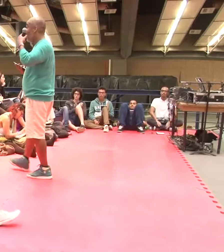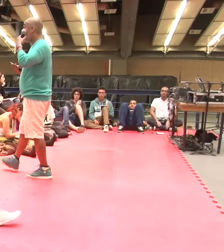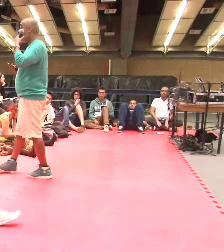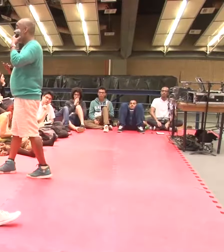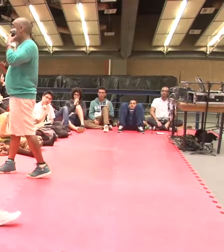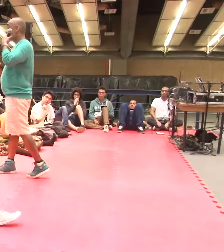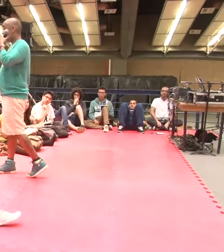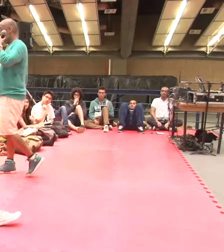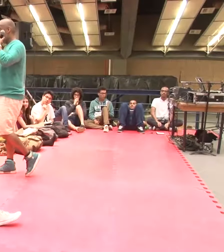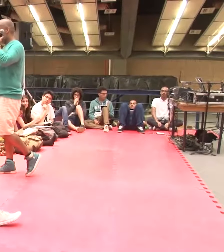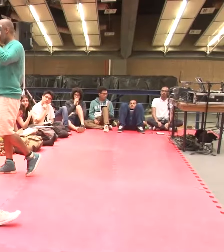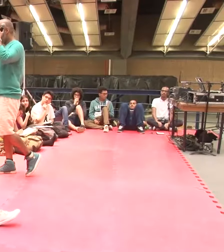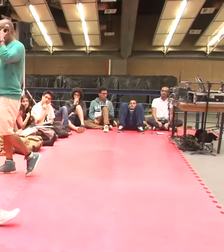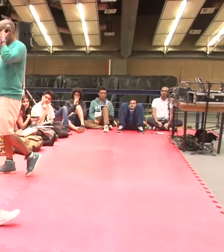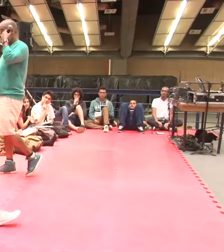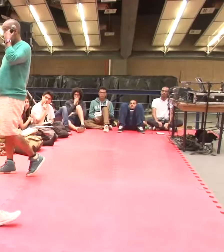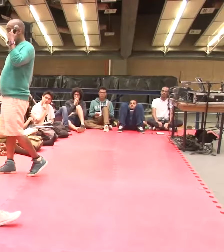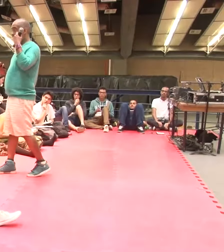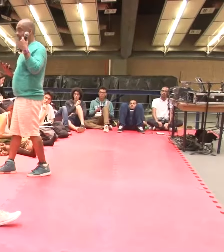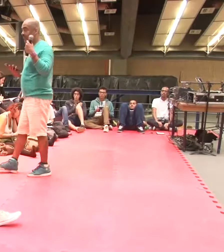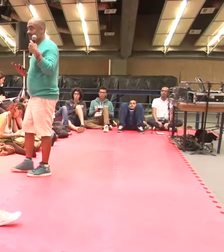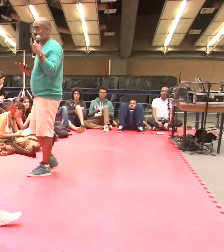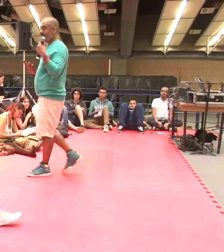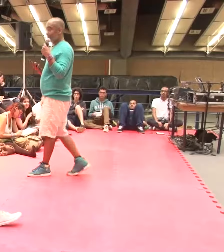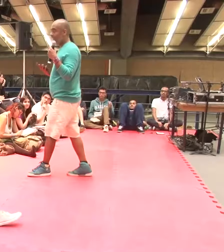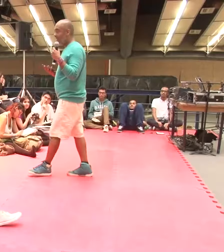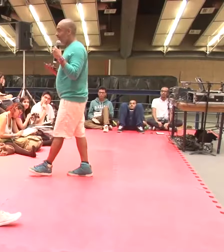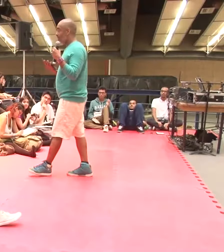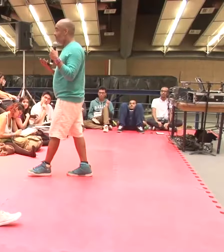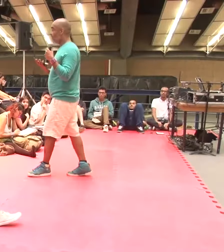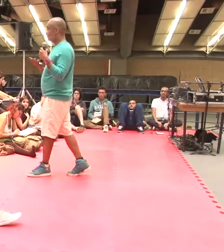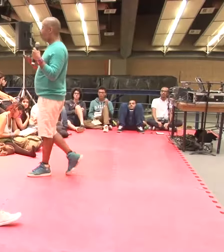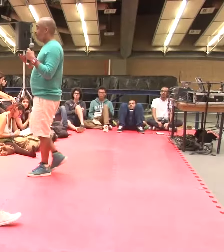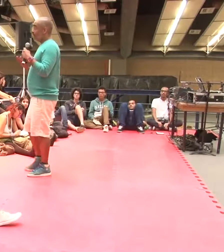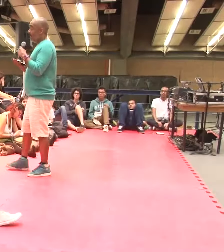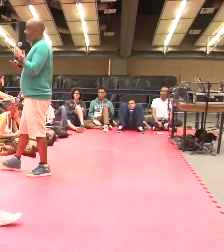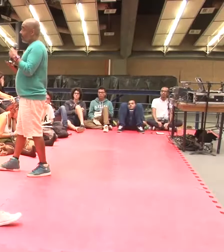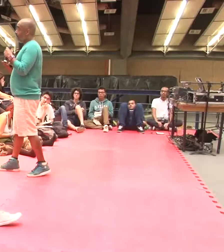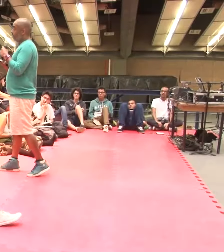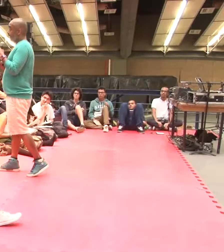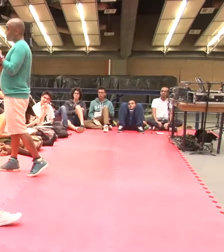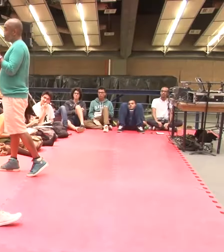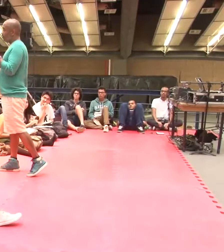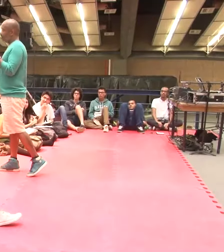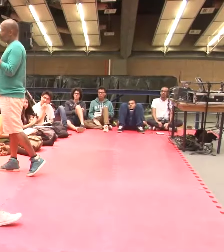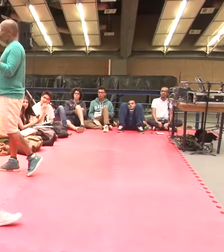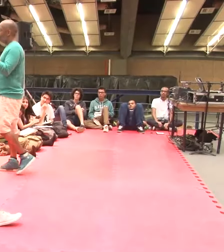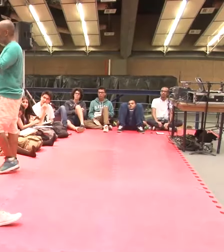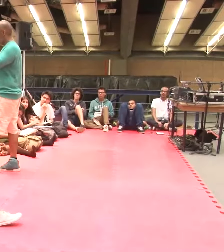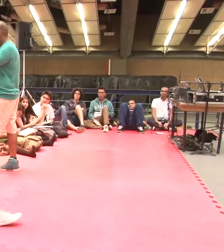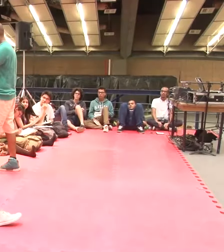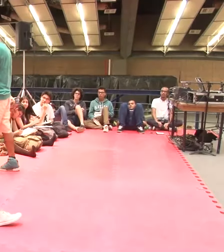Gostei. Paladar, visão. Né? Quando eu digo, Isadora tem um olhar